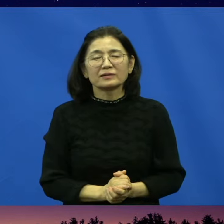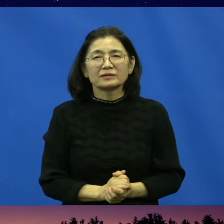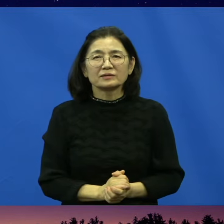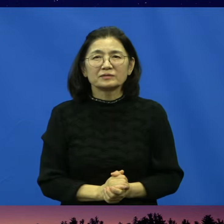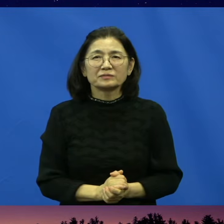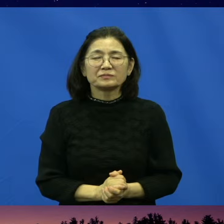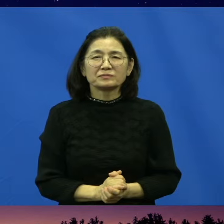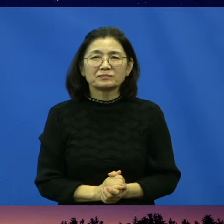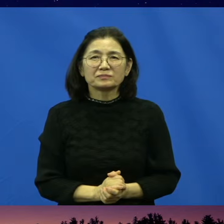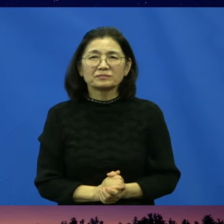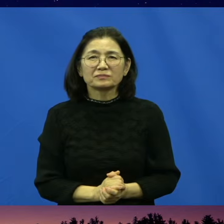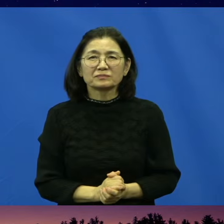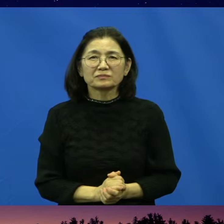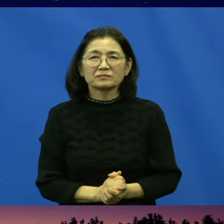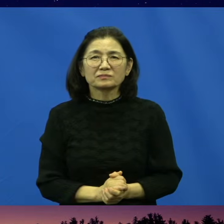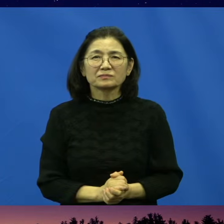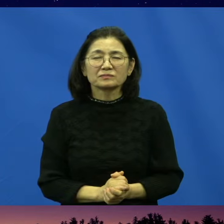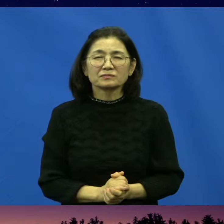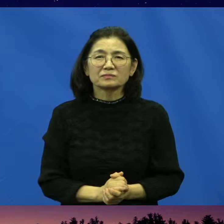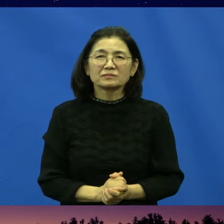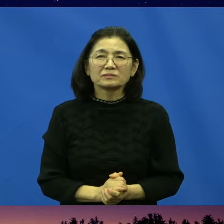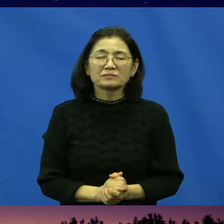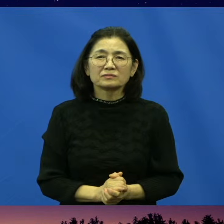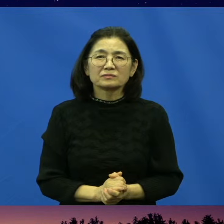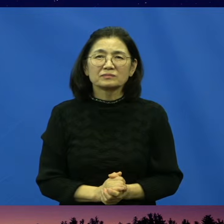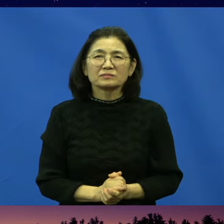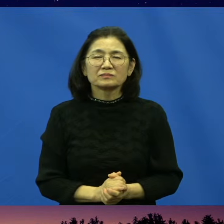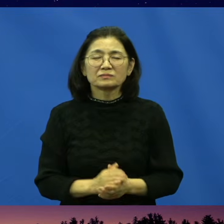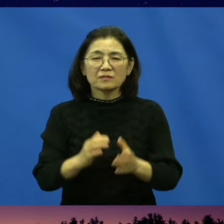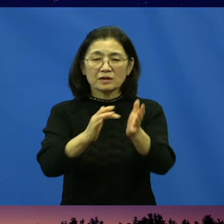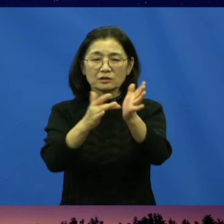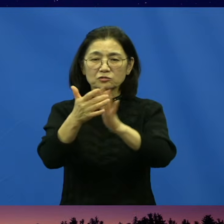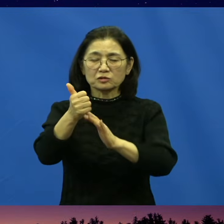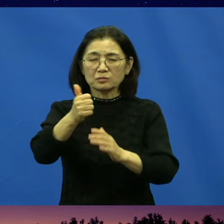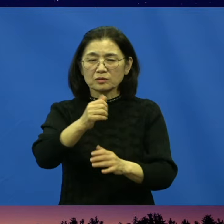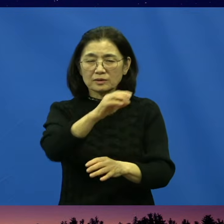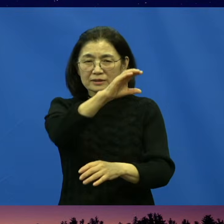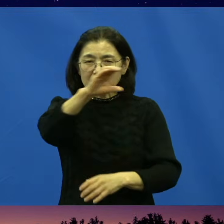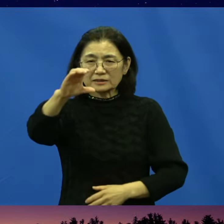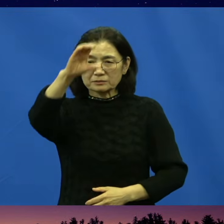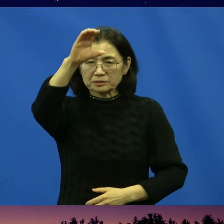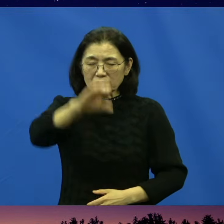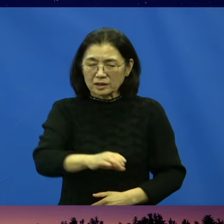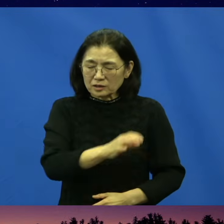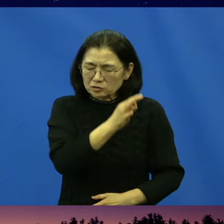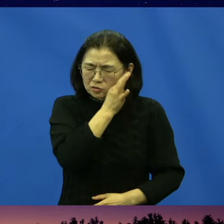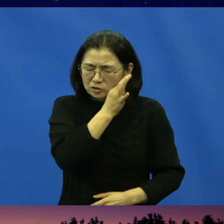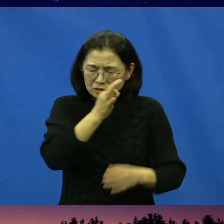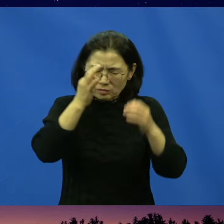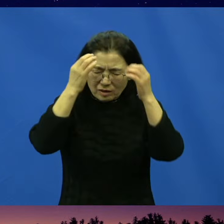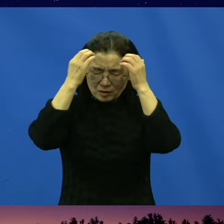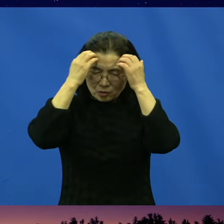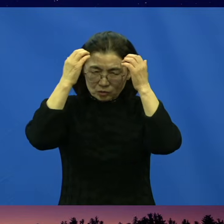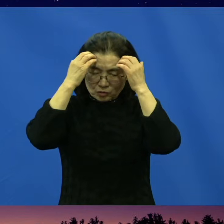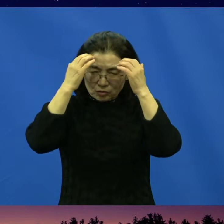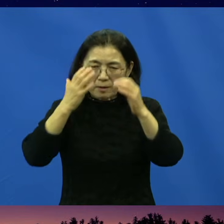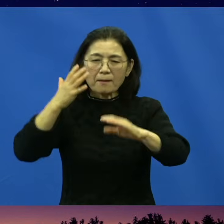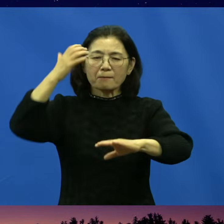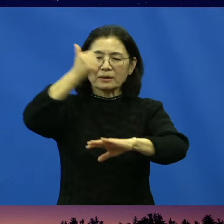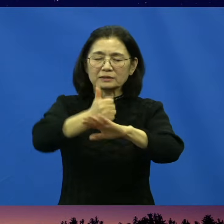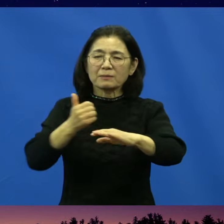여러분, 예수님께서 먼저 그 십자가의 수치와 고통을 끝까지